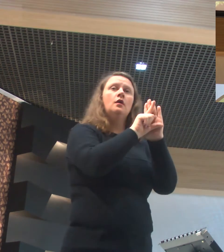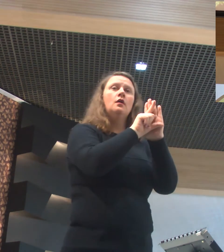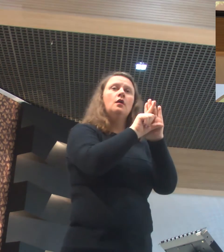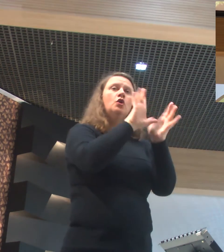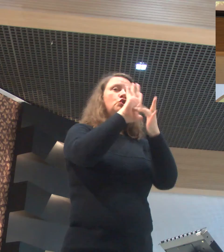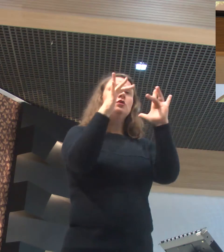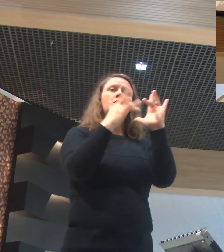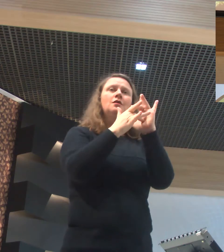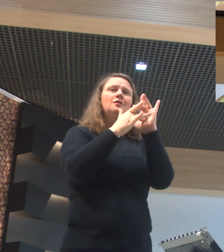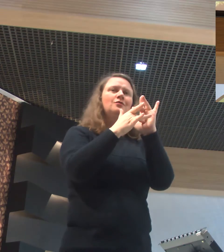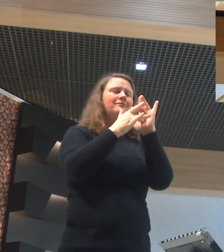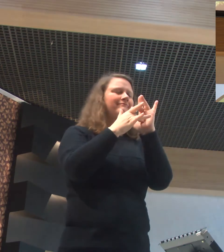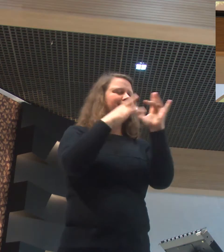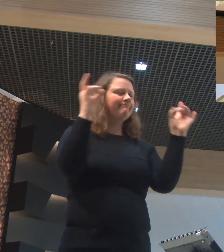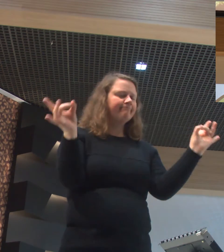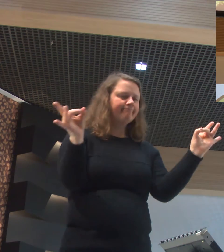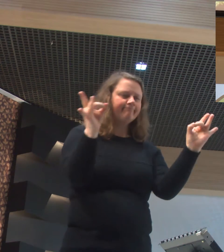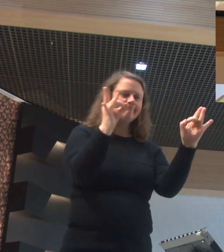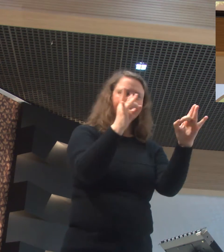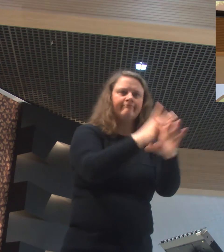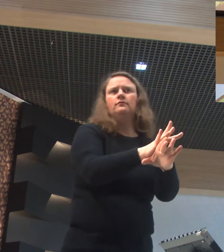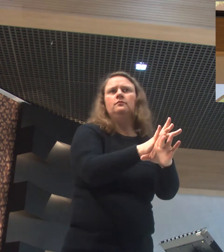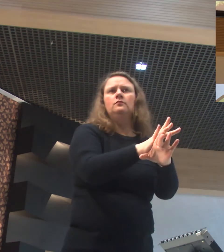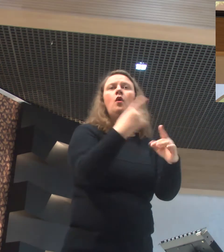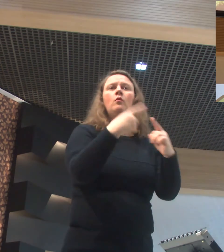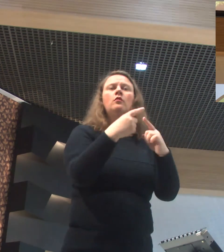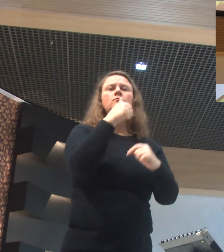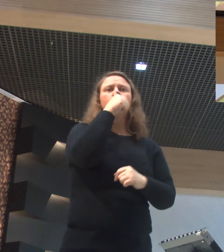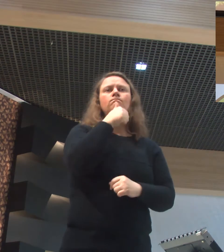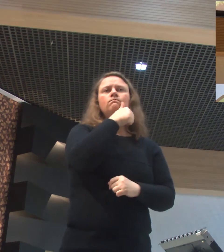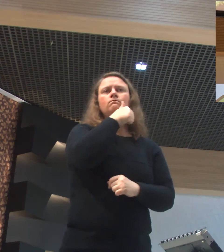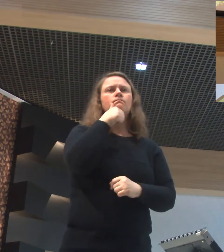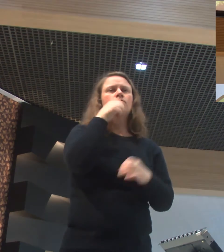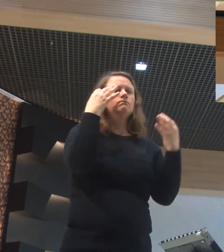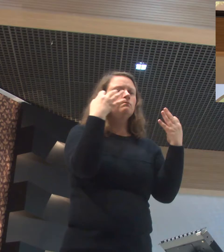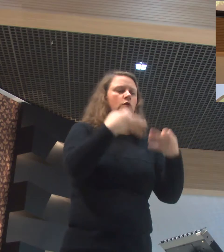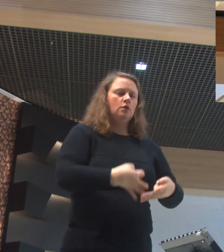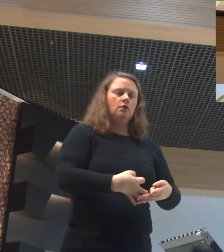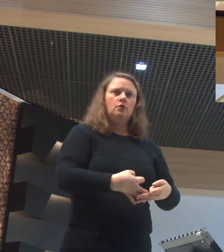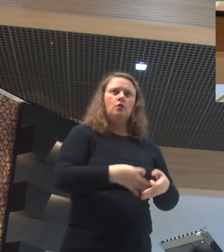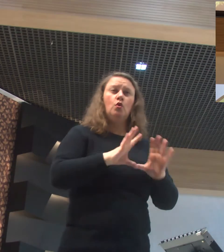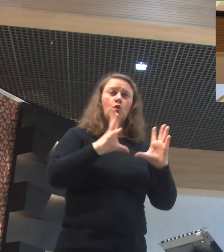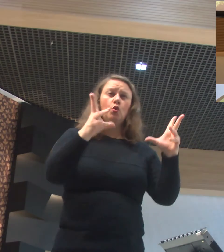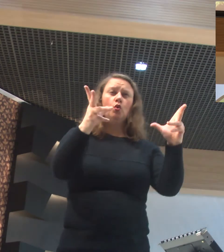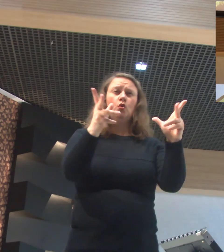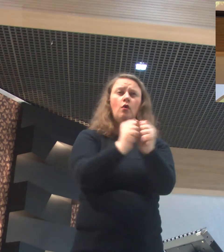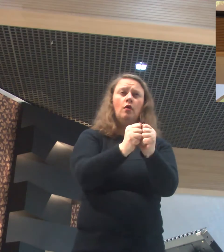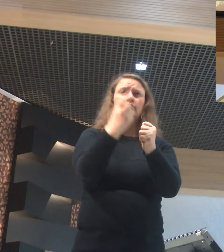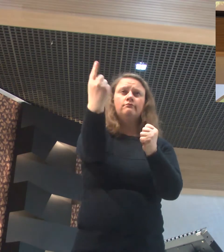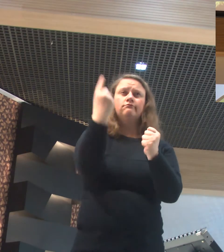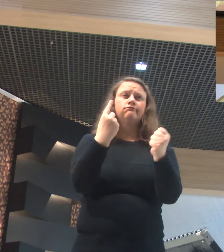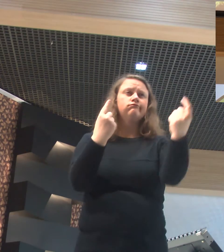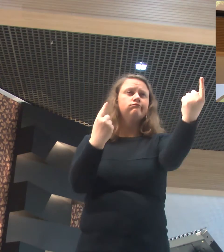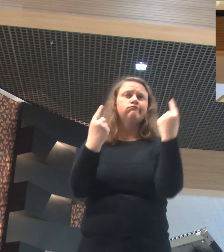a encerra nele mesmo, porque ele fez o sacrifício perfeito. E todo aquele que vem a